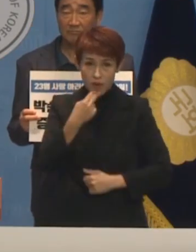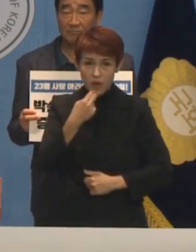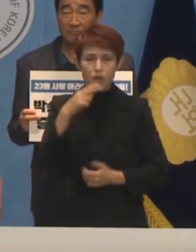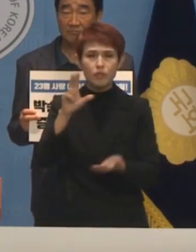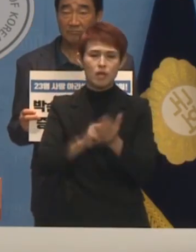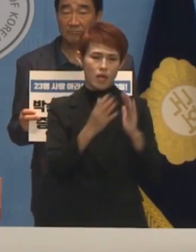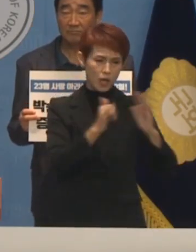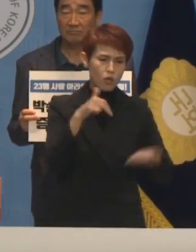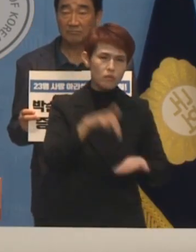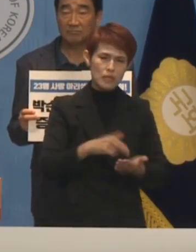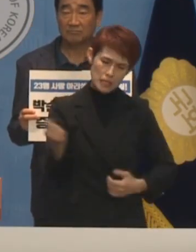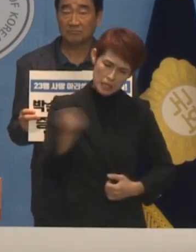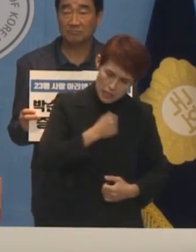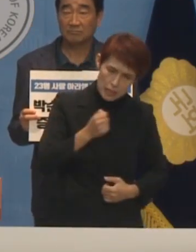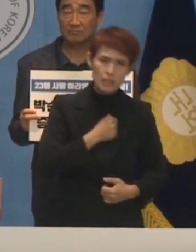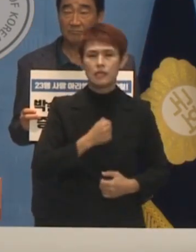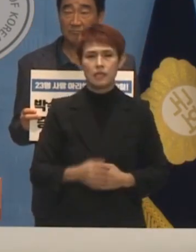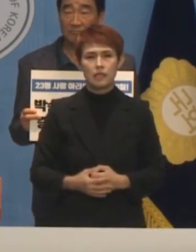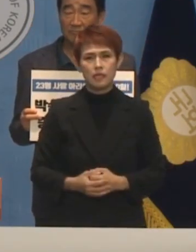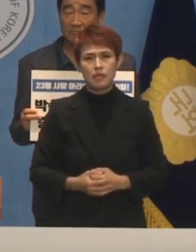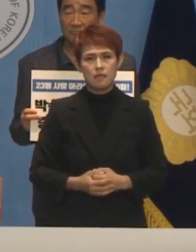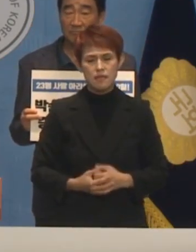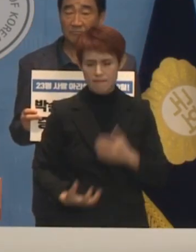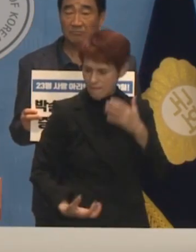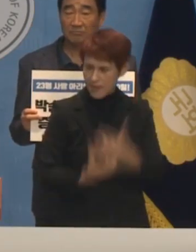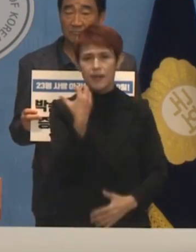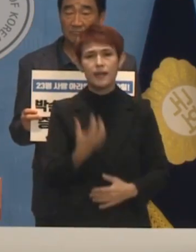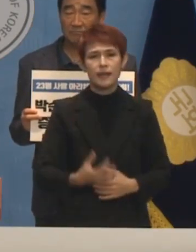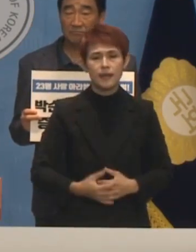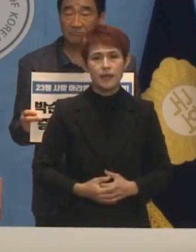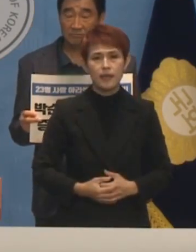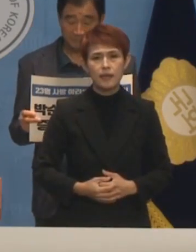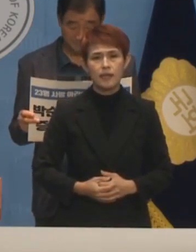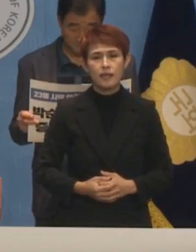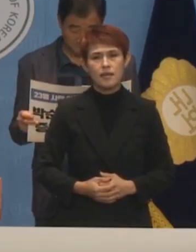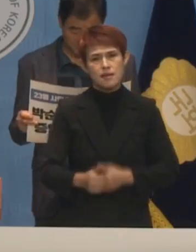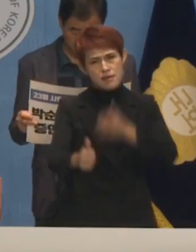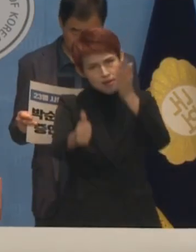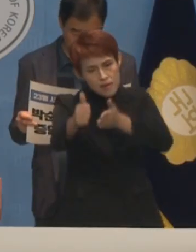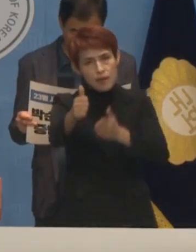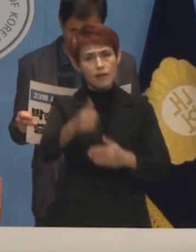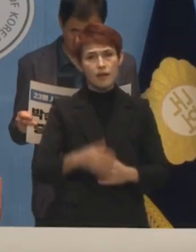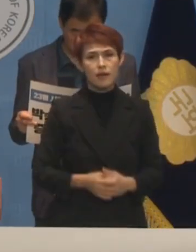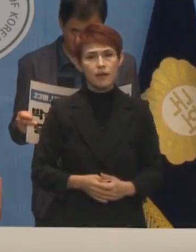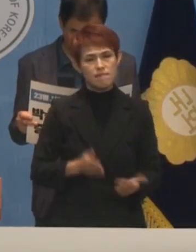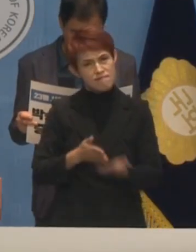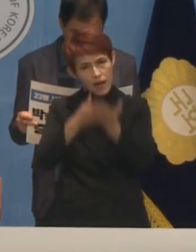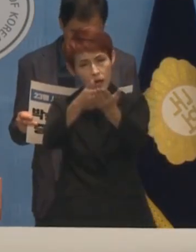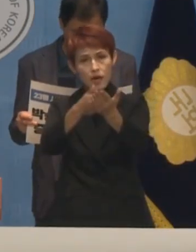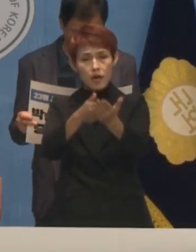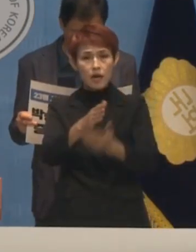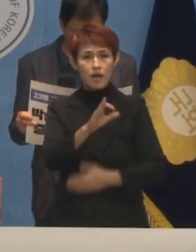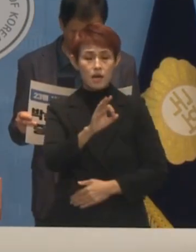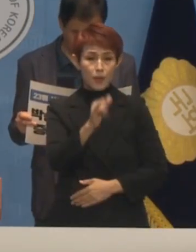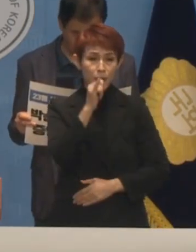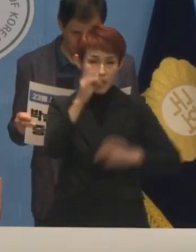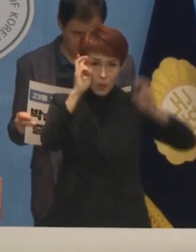개탄하고 분노스러울 수밖에 없습니다. 다시 한번 요구합니다. 아리셀